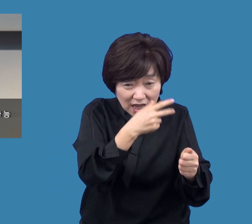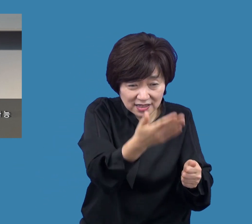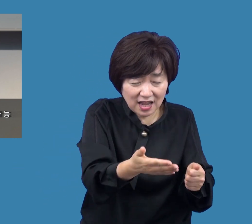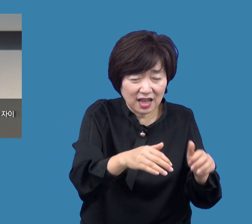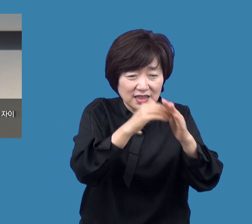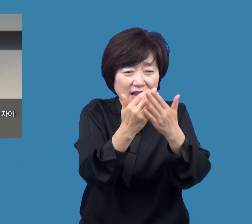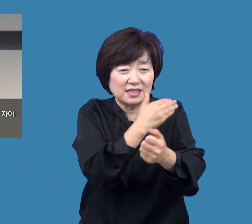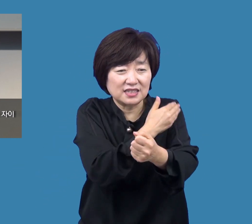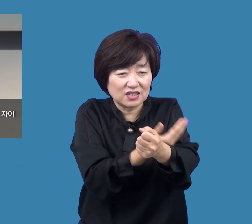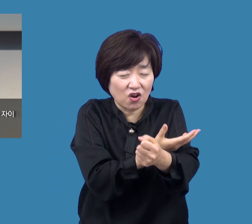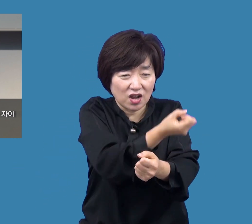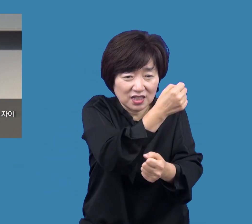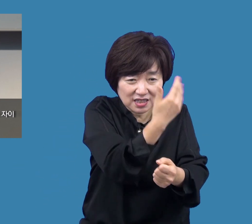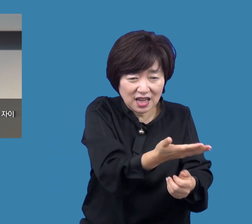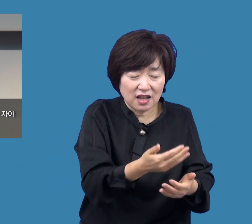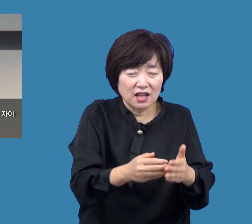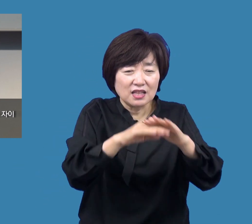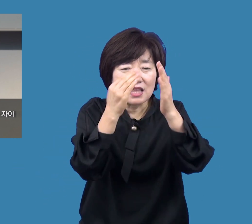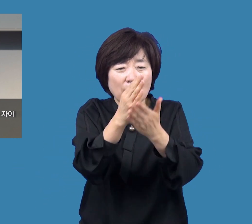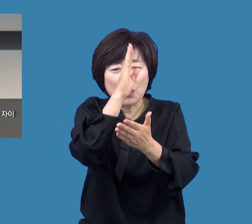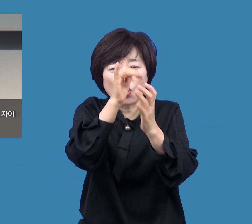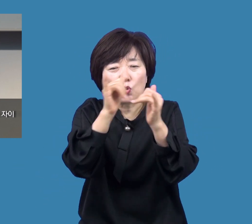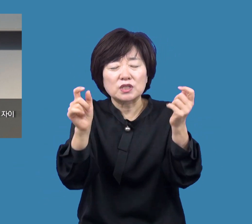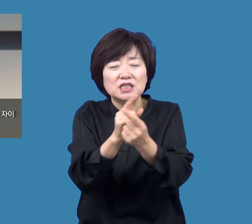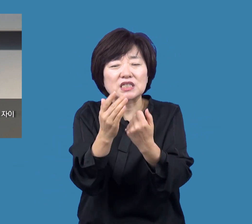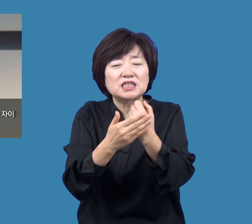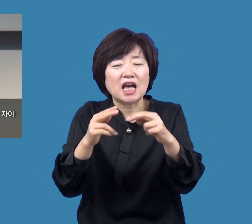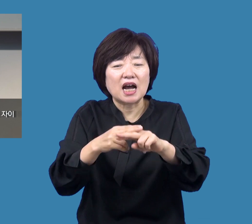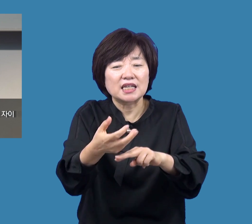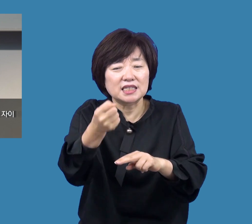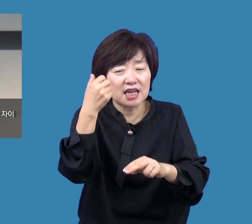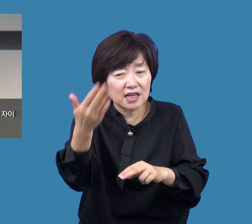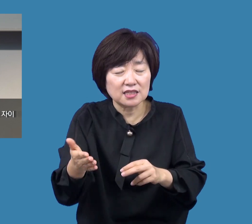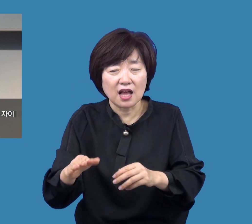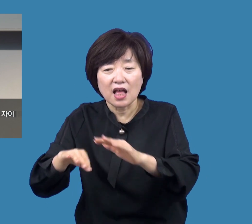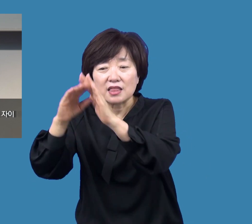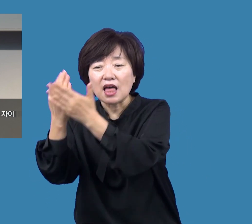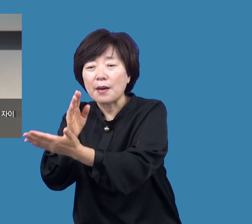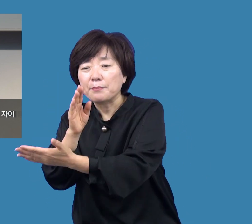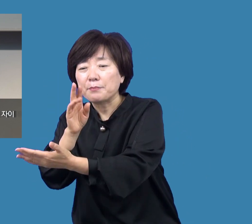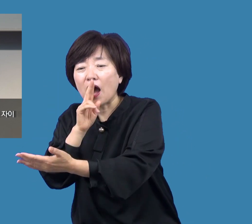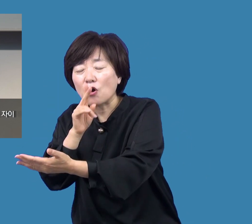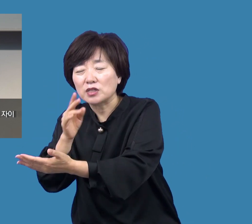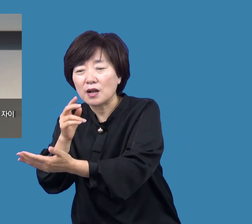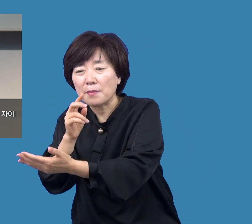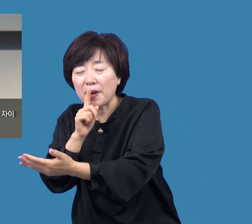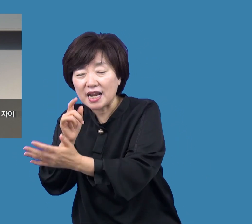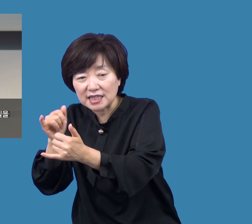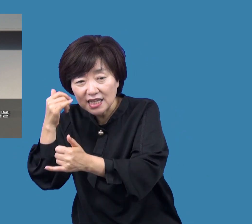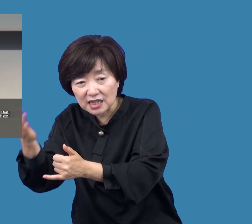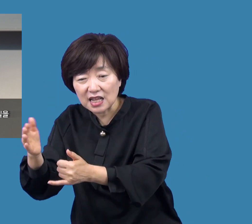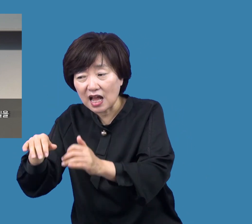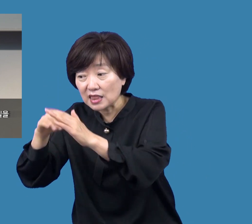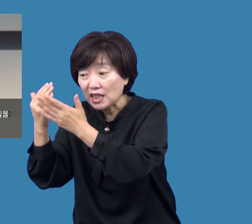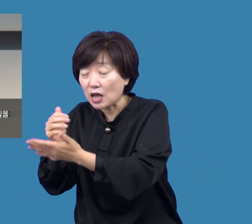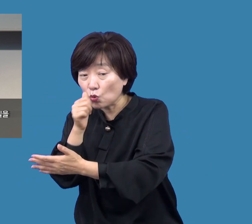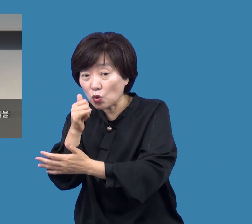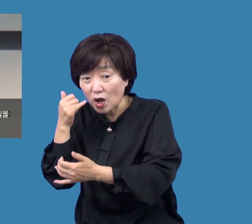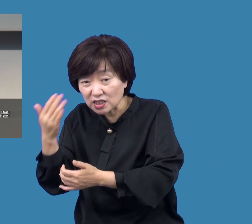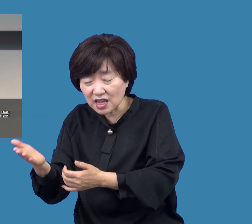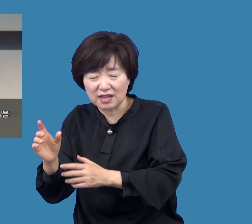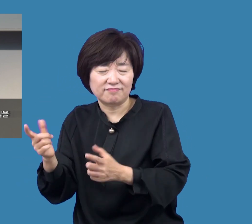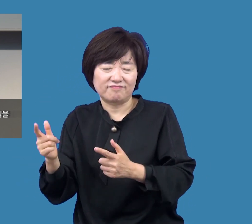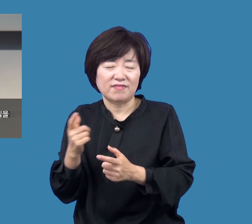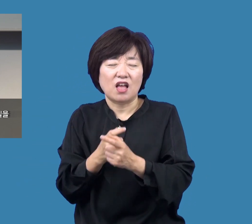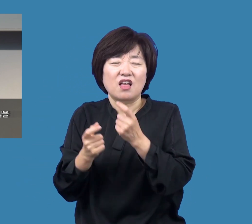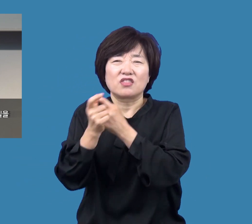행하는 자이겠느냐? 다 병 고치는 은사를 가진 자이겠느냐? 다 방언을 말하는 자이겠느냐? 다 통역하는 자이겠느냐? 너희는 더욱